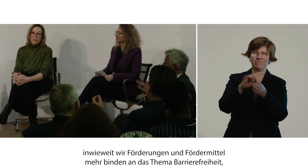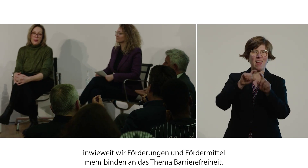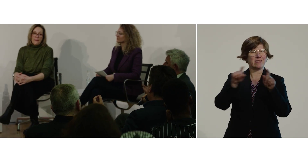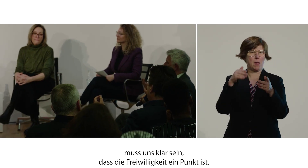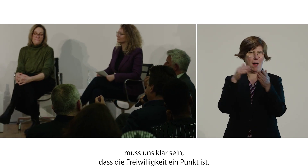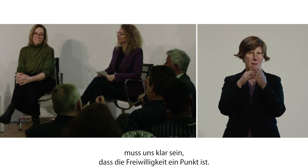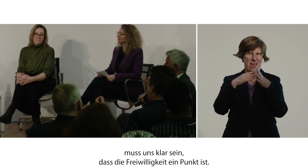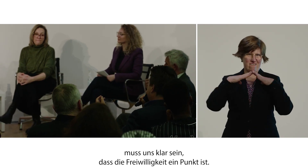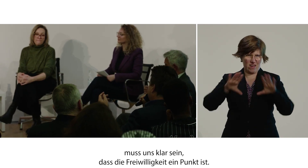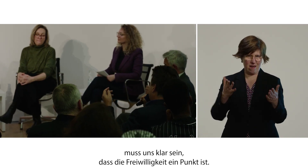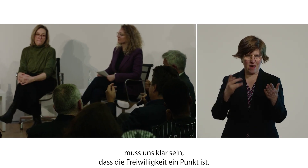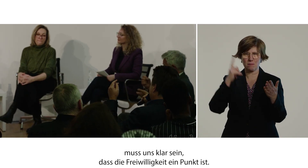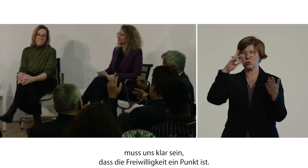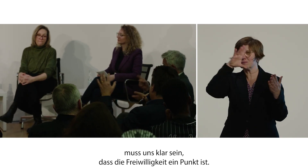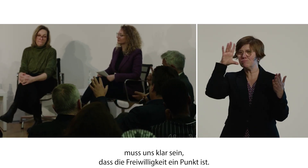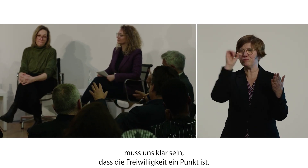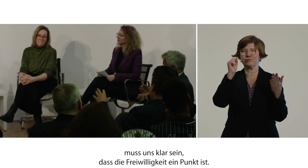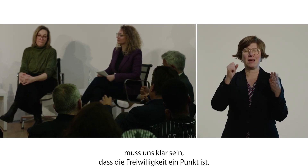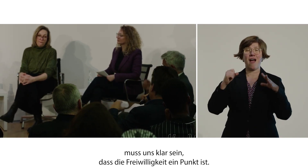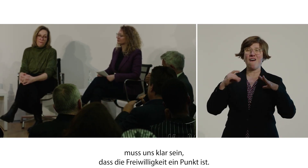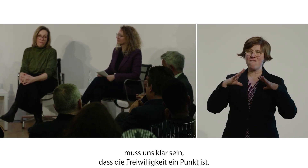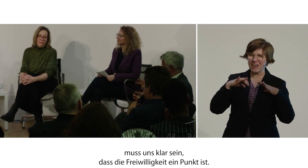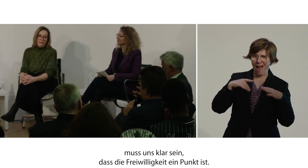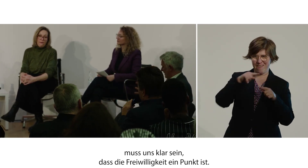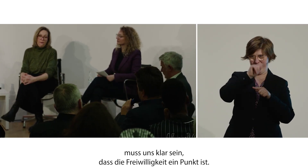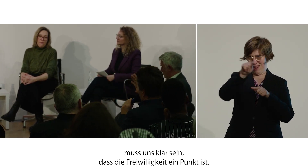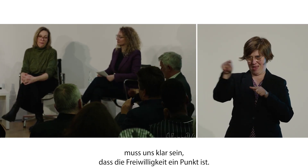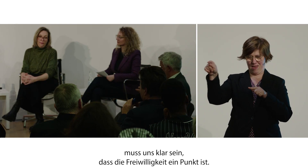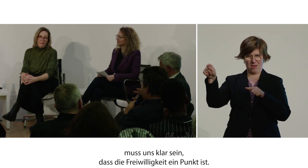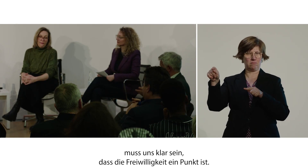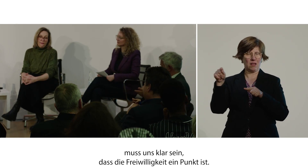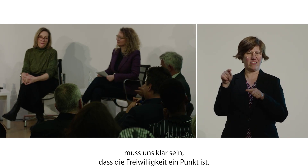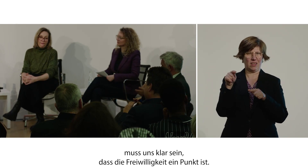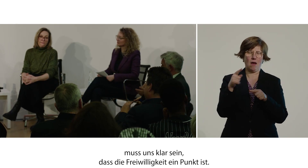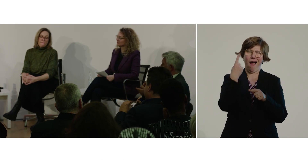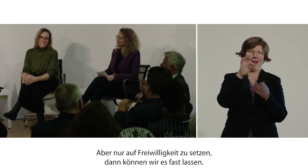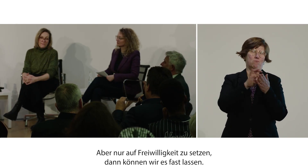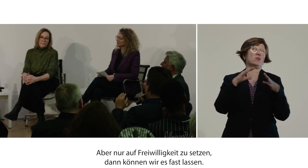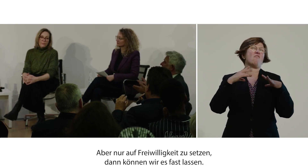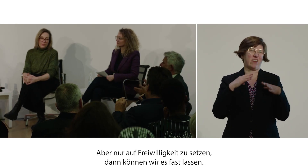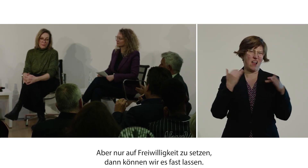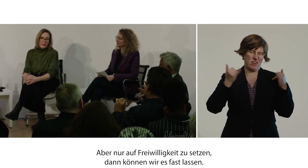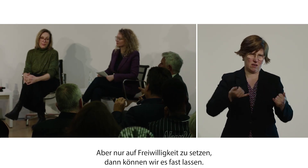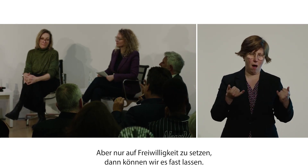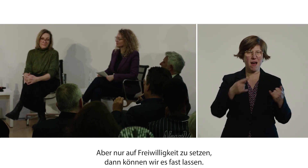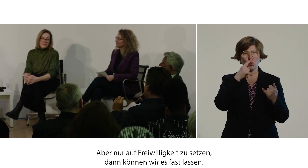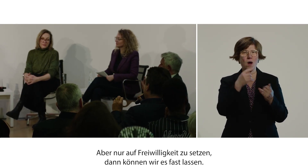Barrierefreiheit, muss uns klar sein, dass die Freiwilligkeit ein Punkt ist, aber nur auf die Freiwilligkeit zu